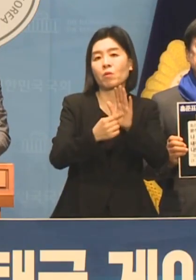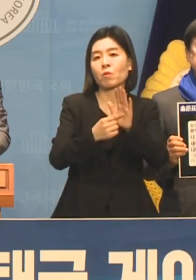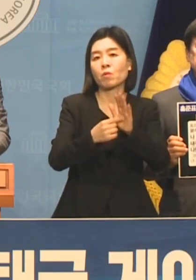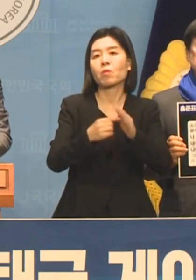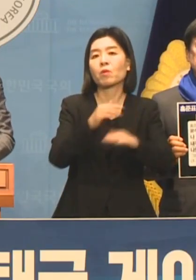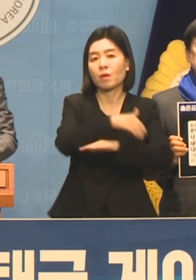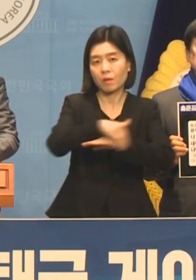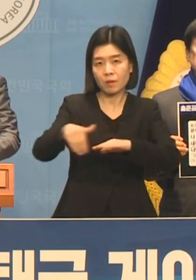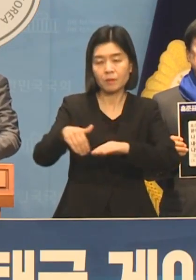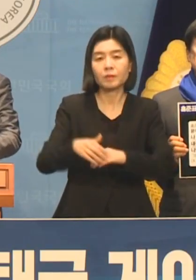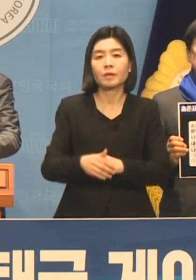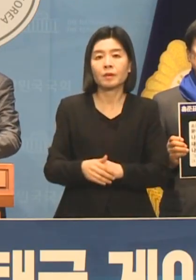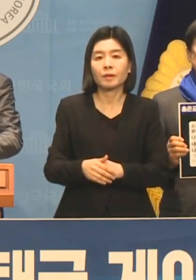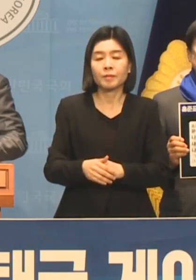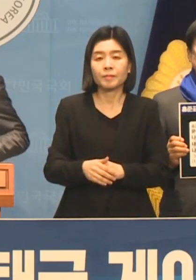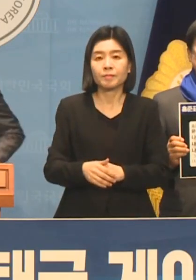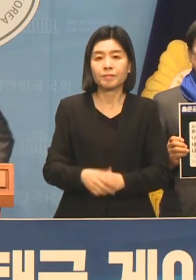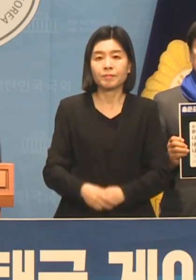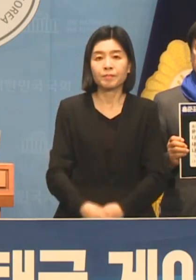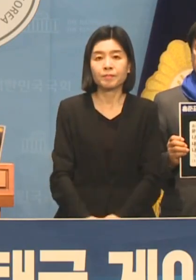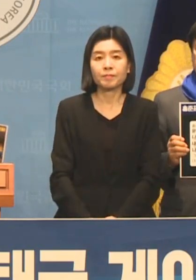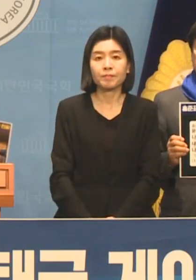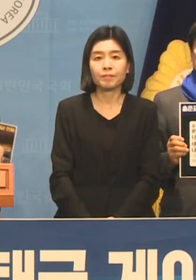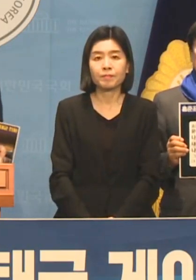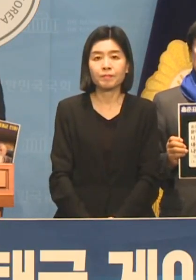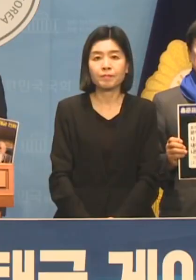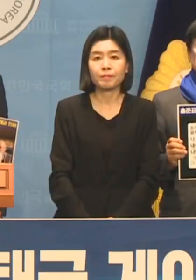말씀드립니다. 이상입니다.